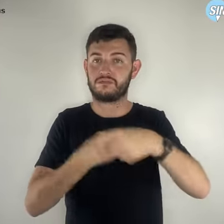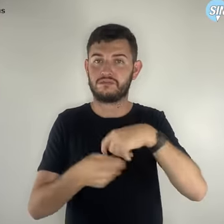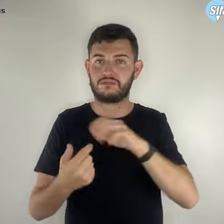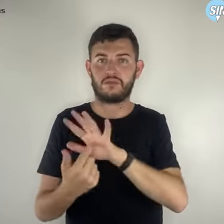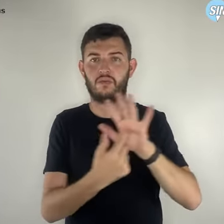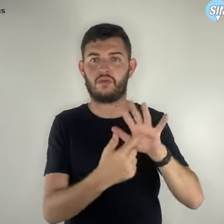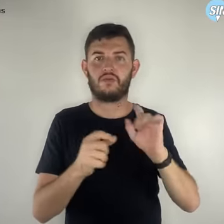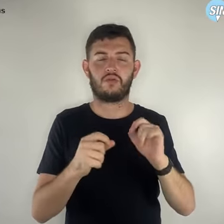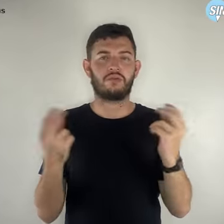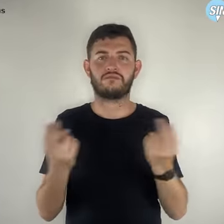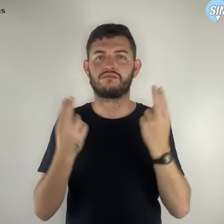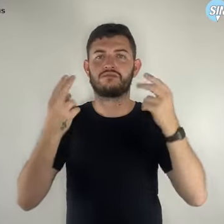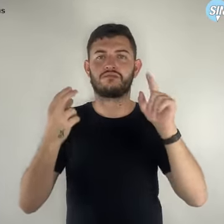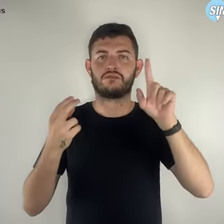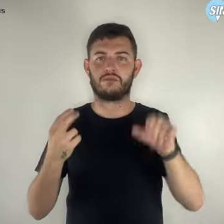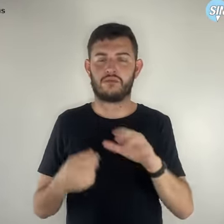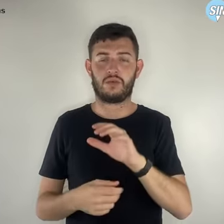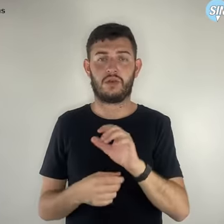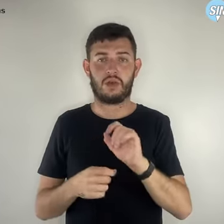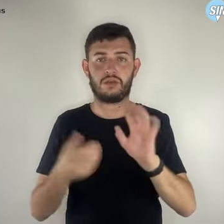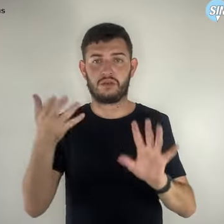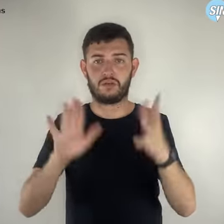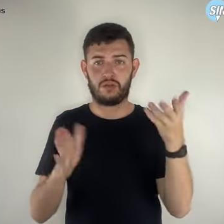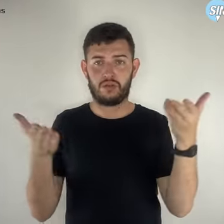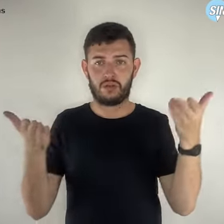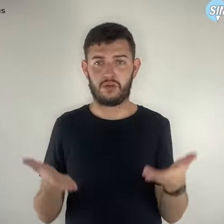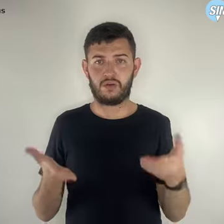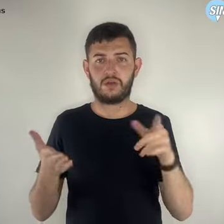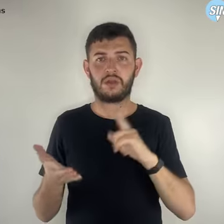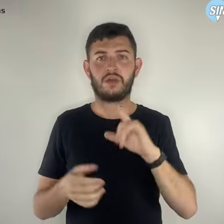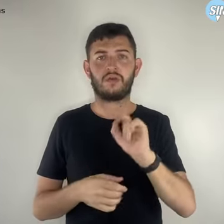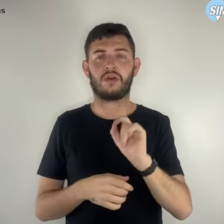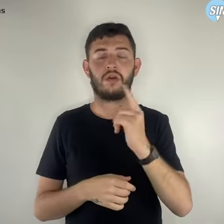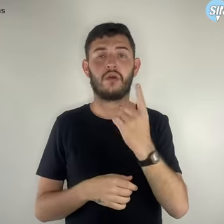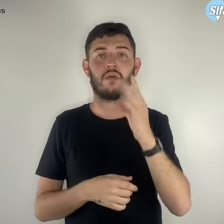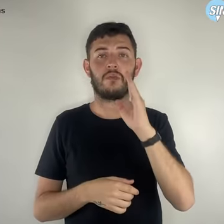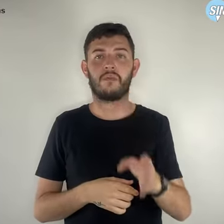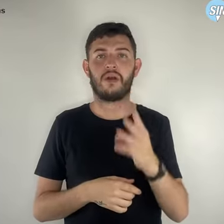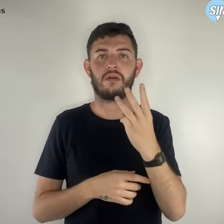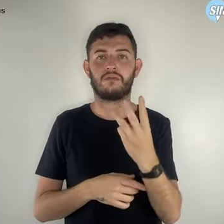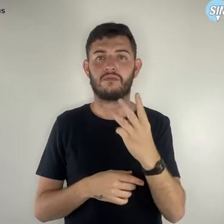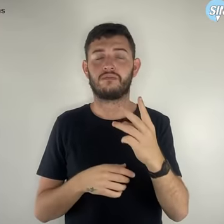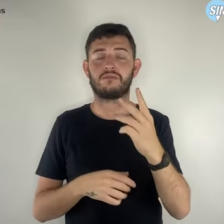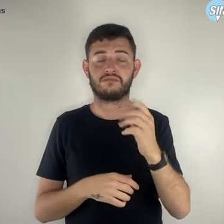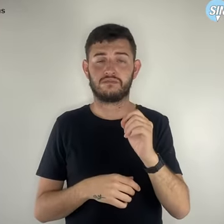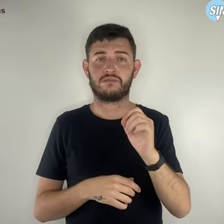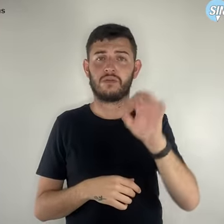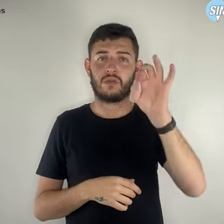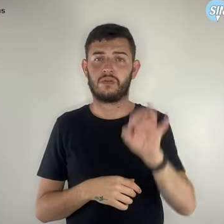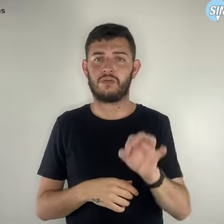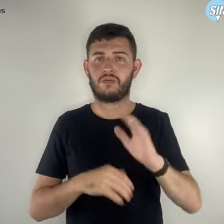apontou que é insustentável o quadro atual, em que cerca de um terço dos profissionais em